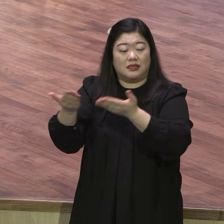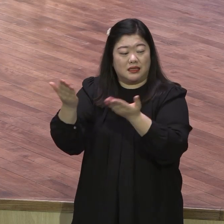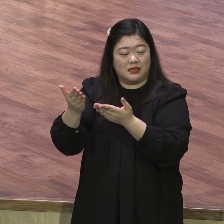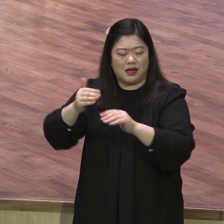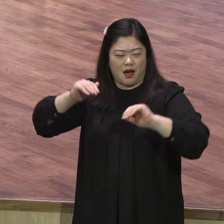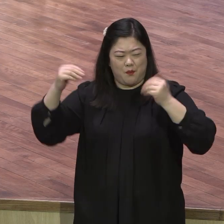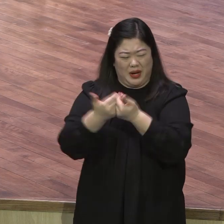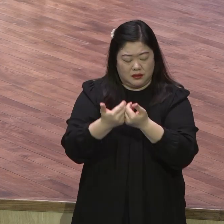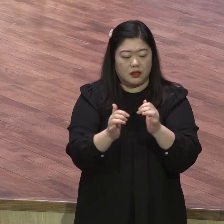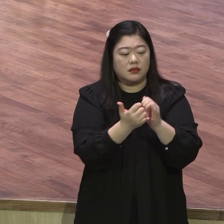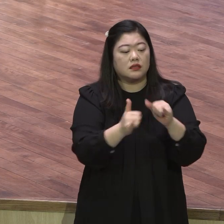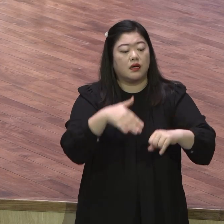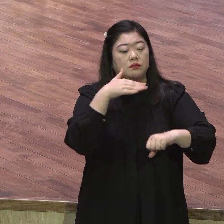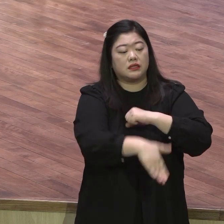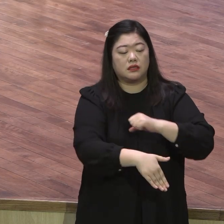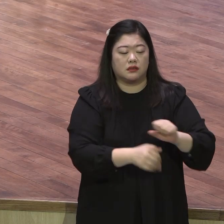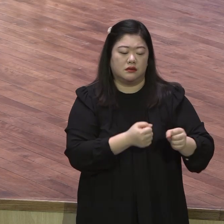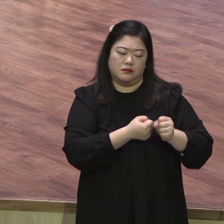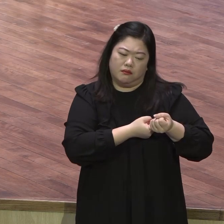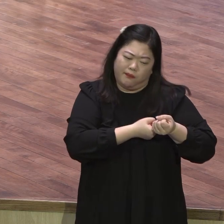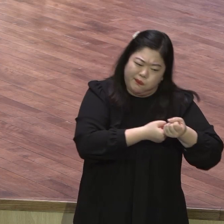도리어 사람이를 생각하는 도다.